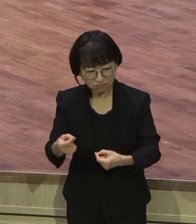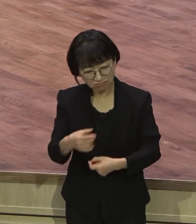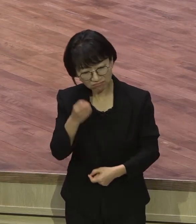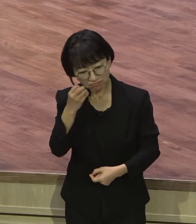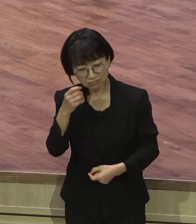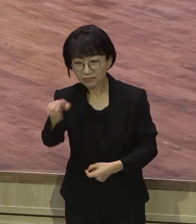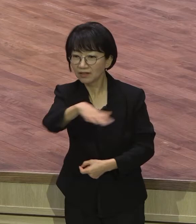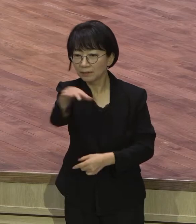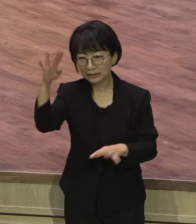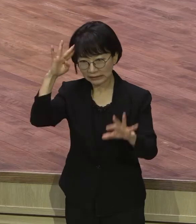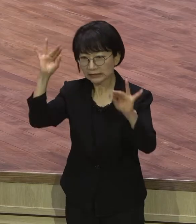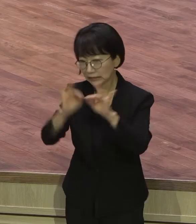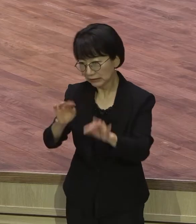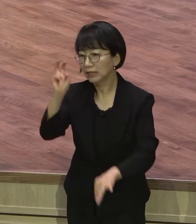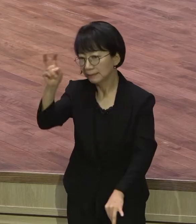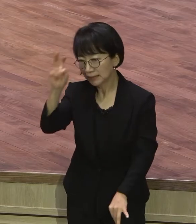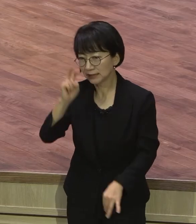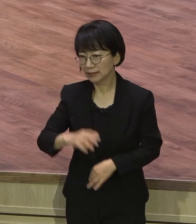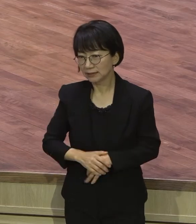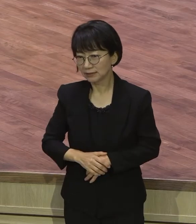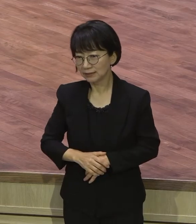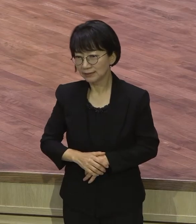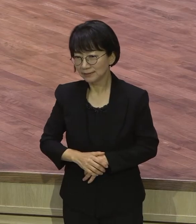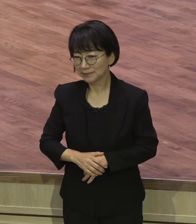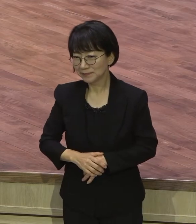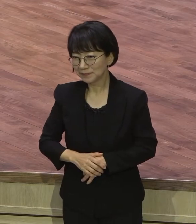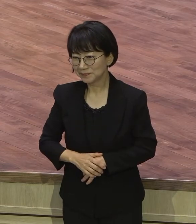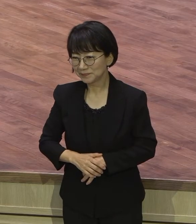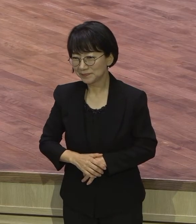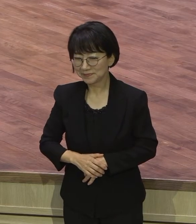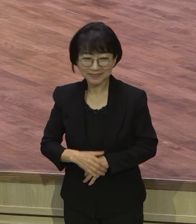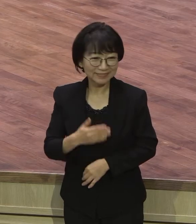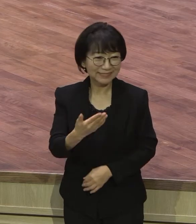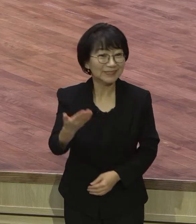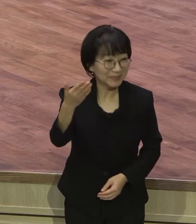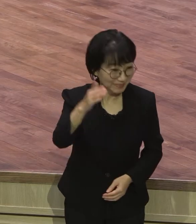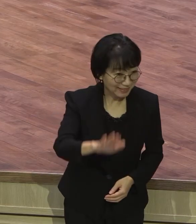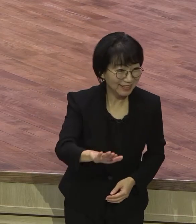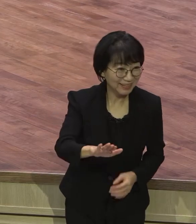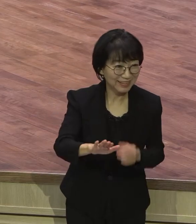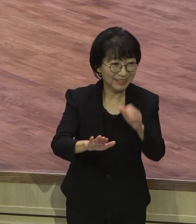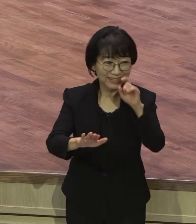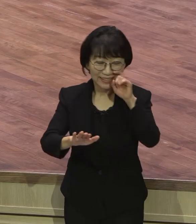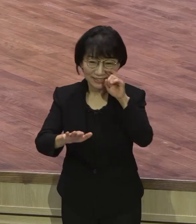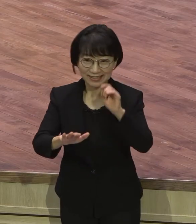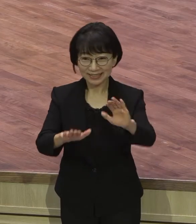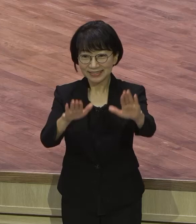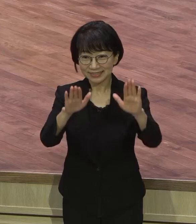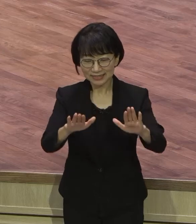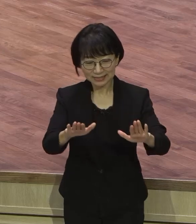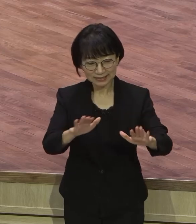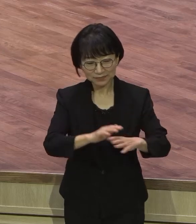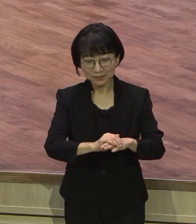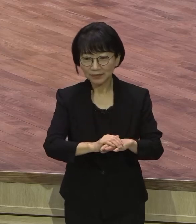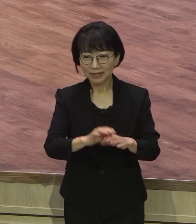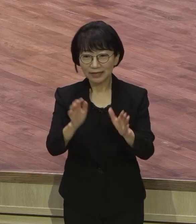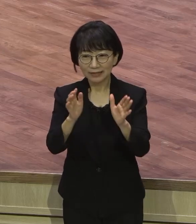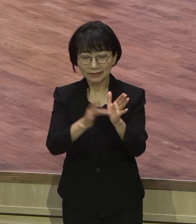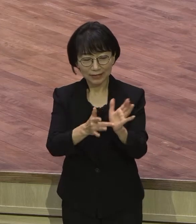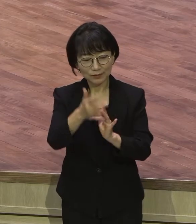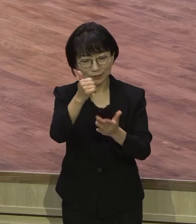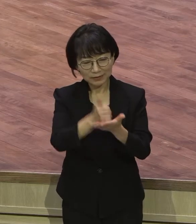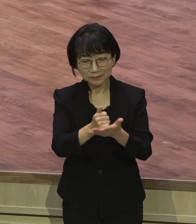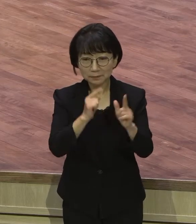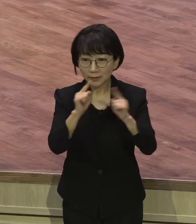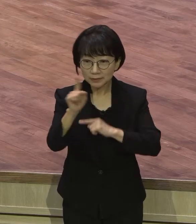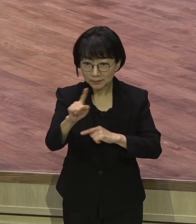뭐 불공평하다라고 말할 수 있습니다. 그런데 이 모습 자체를 예수님이 뭘